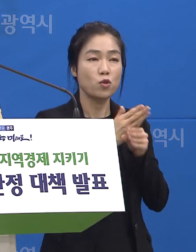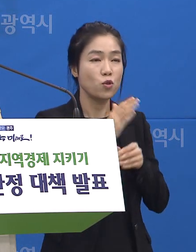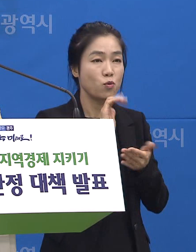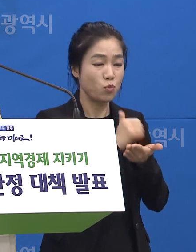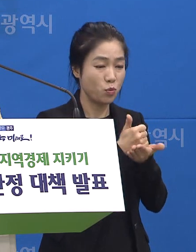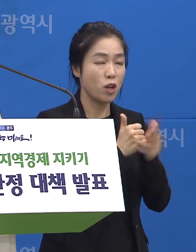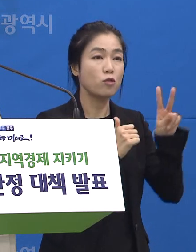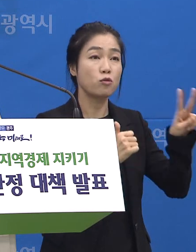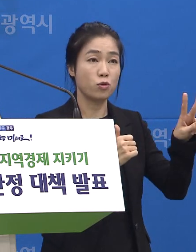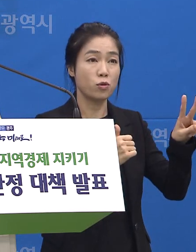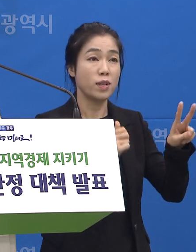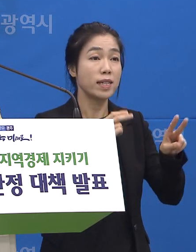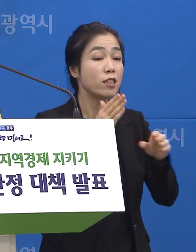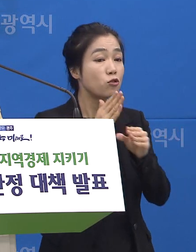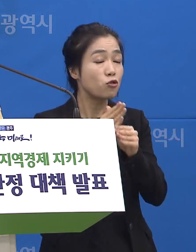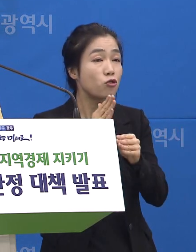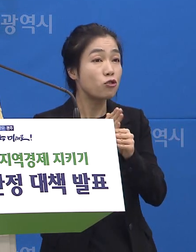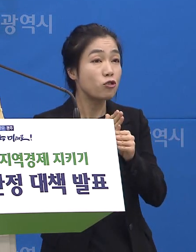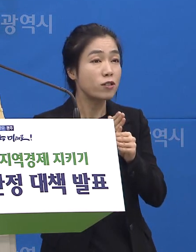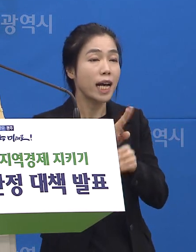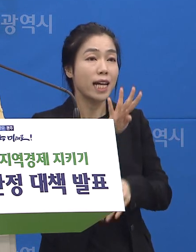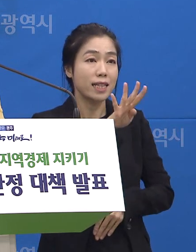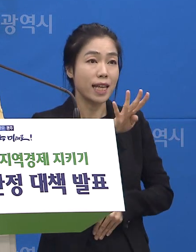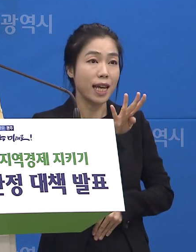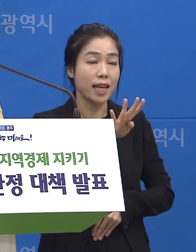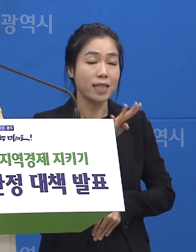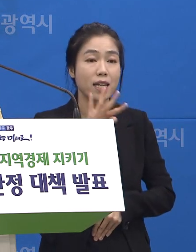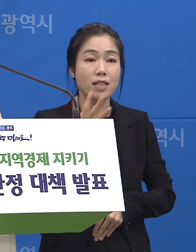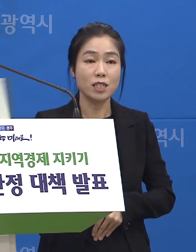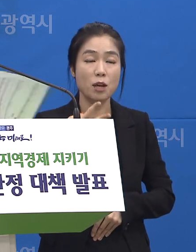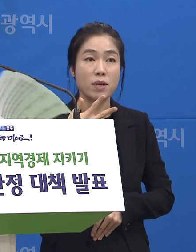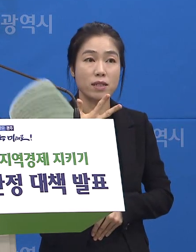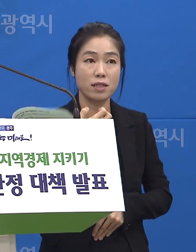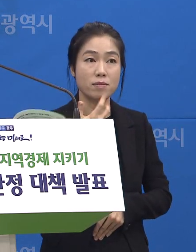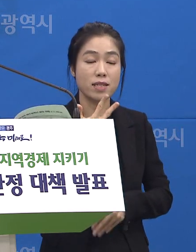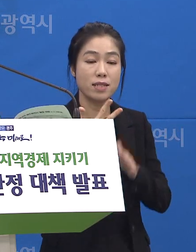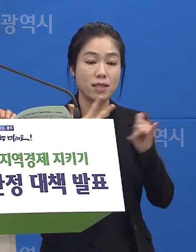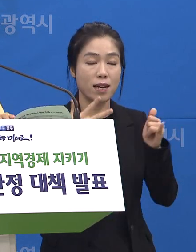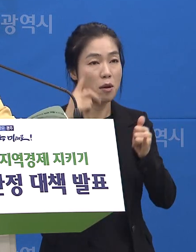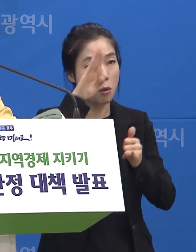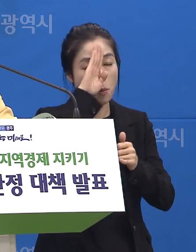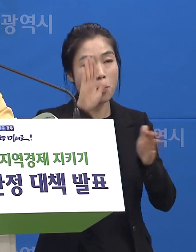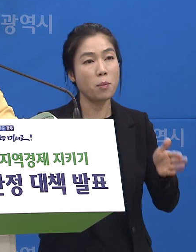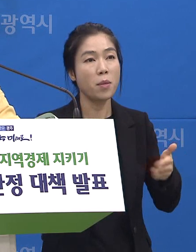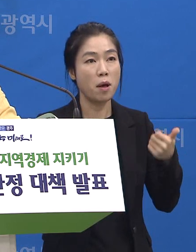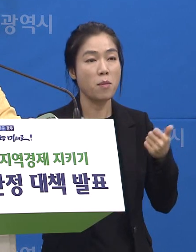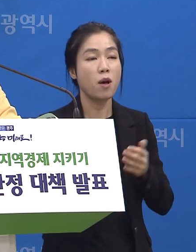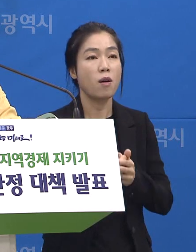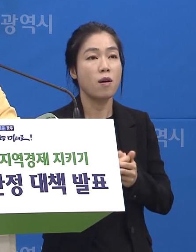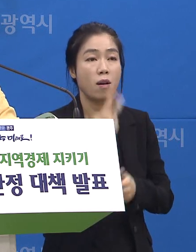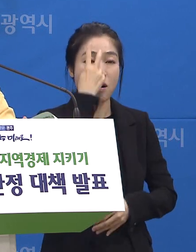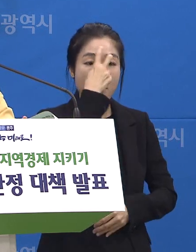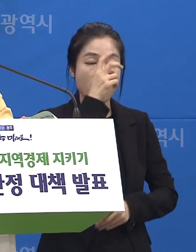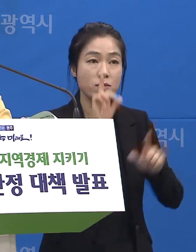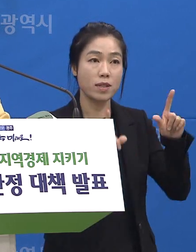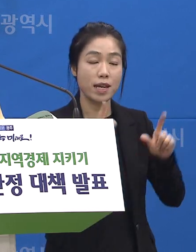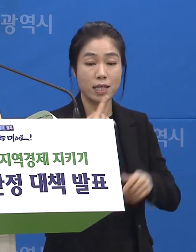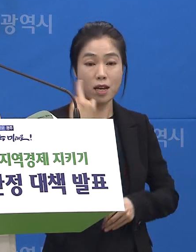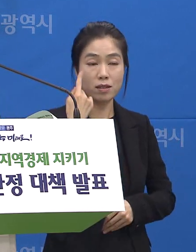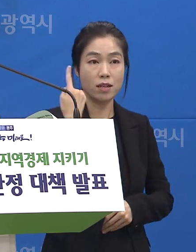환자 2명, 중등증 4명, 나머지 477명은 경증입니다. 검사 현황입니다.